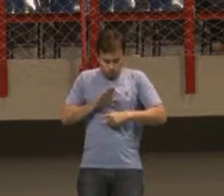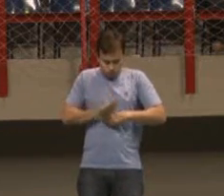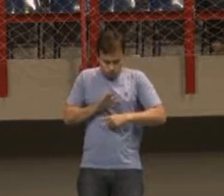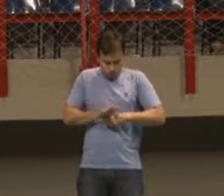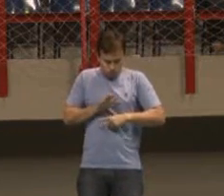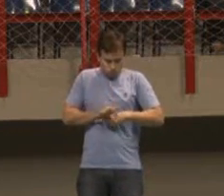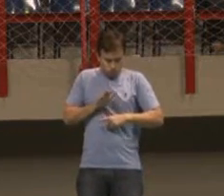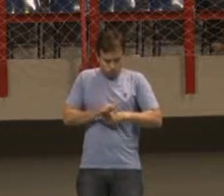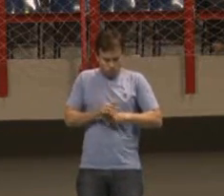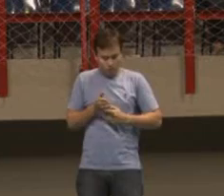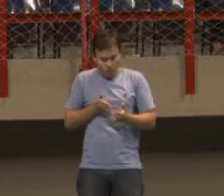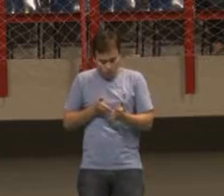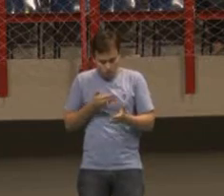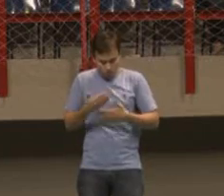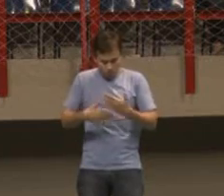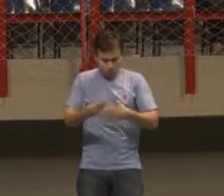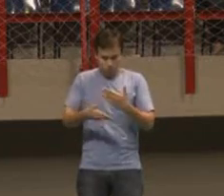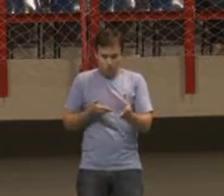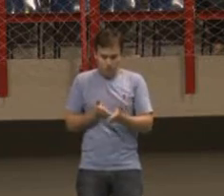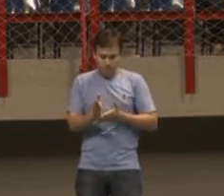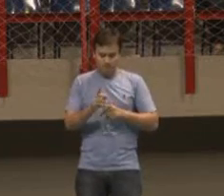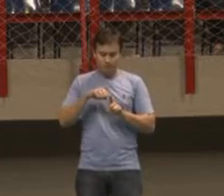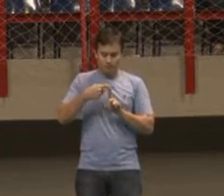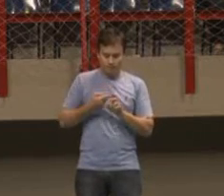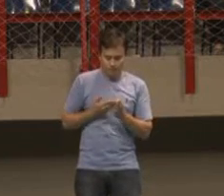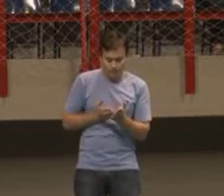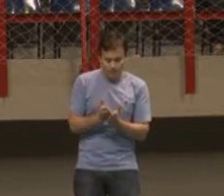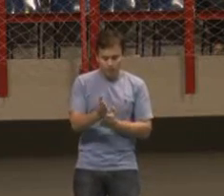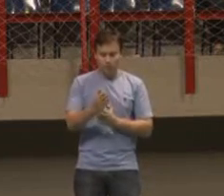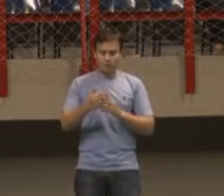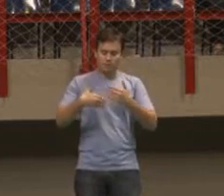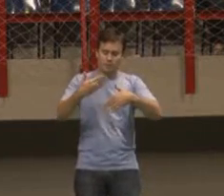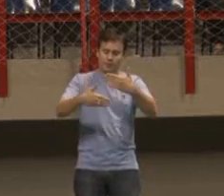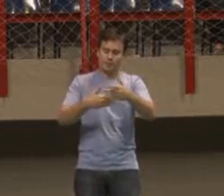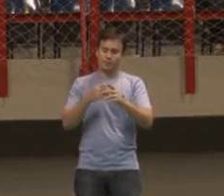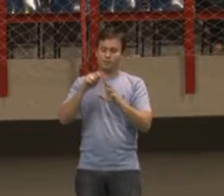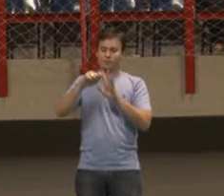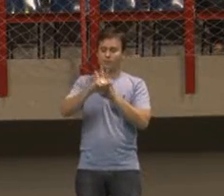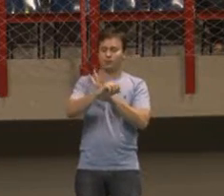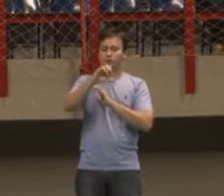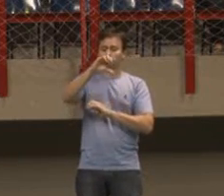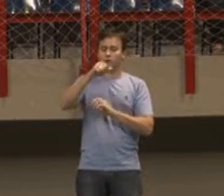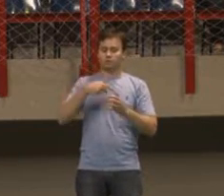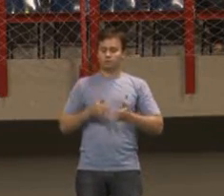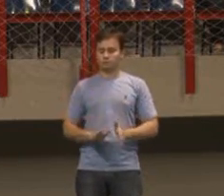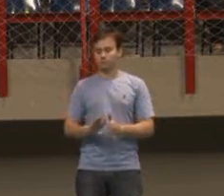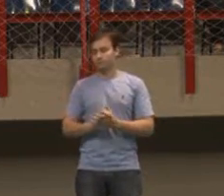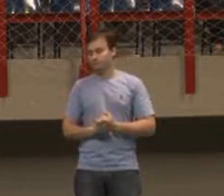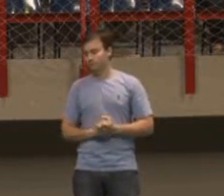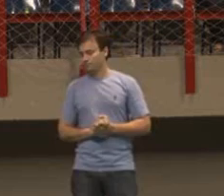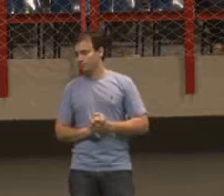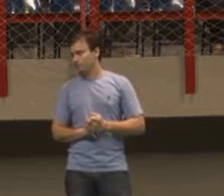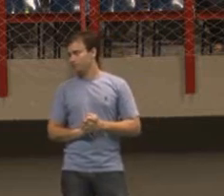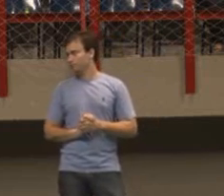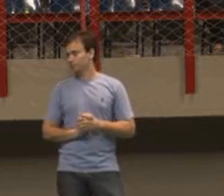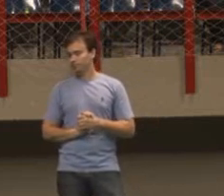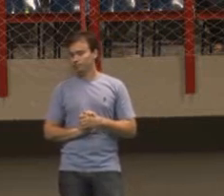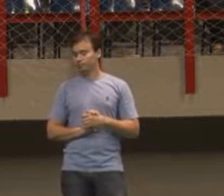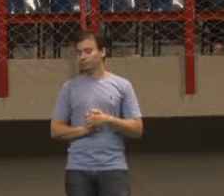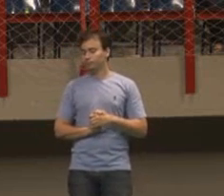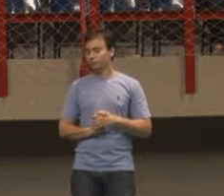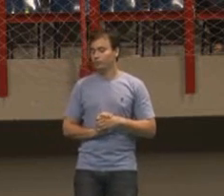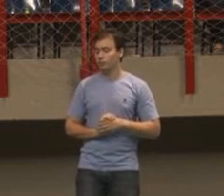A gestação. Não foi assim? O exame positivo? Que maravilha, né? Só para finalizar,